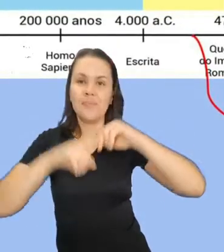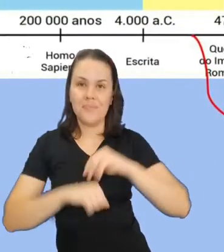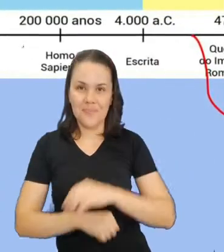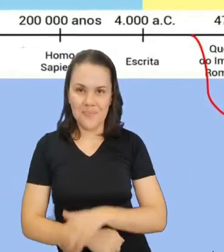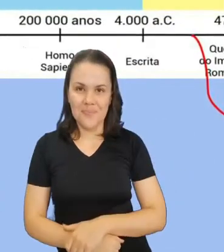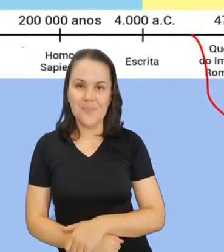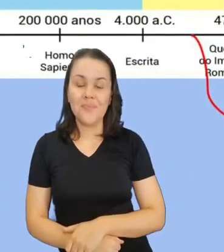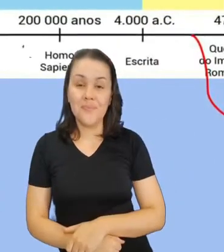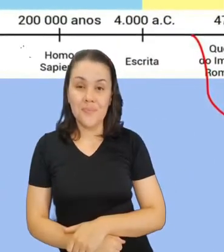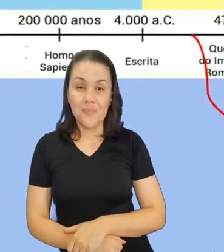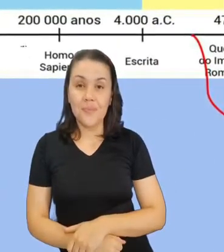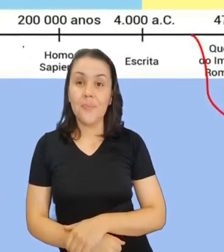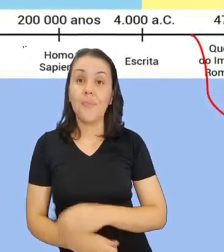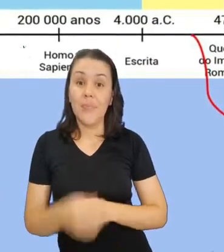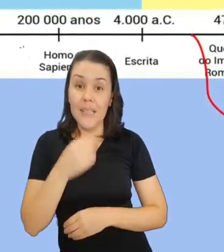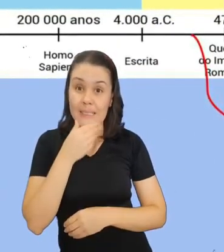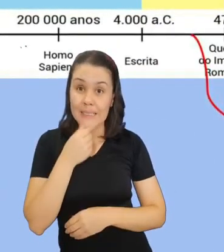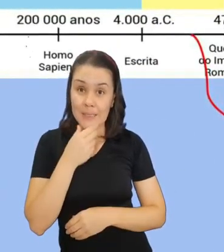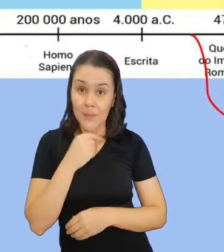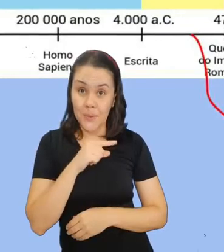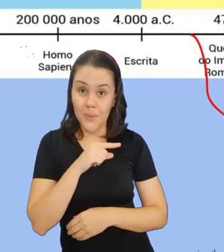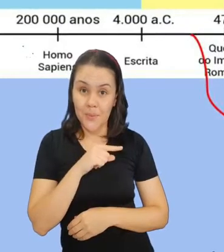lá da Grécia Antiga.